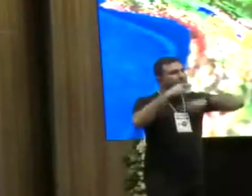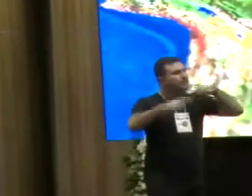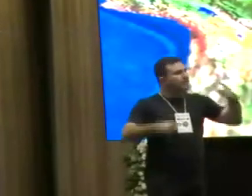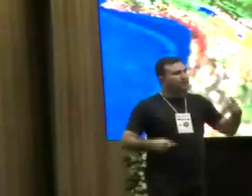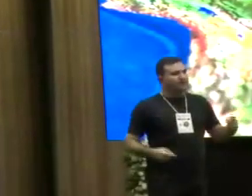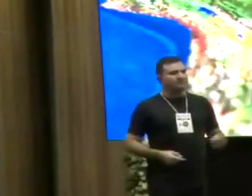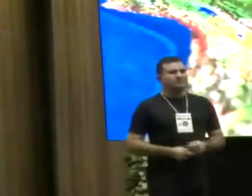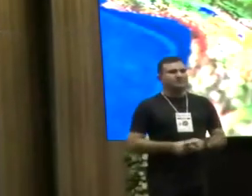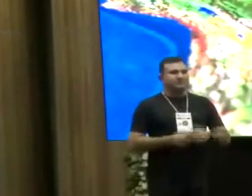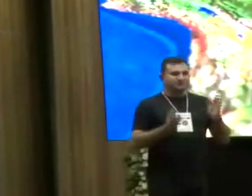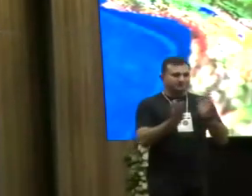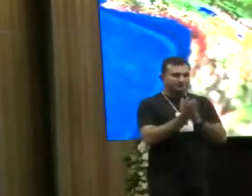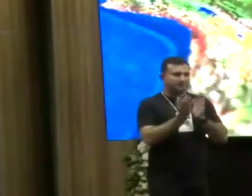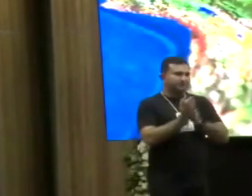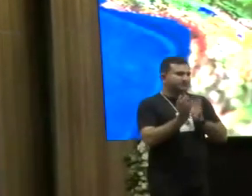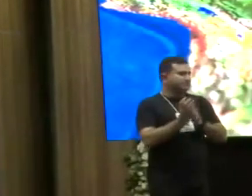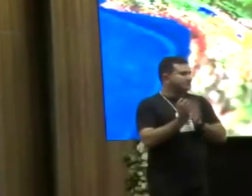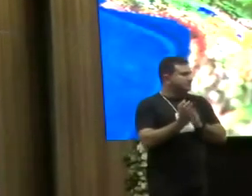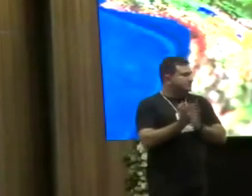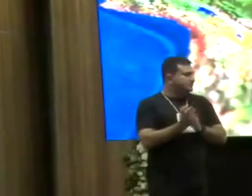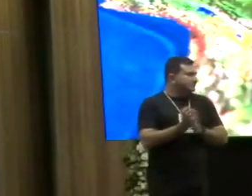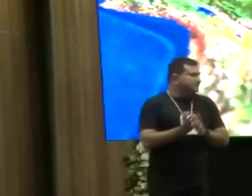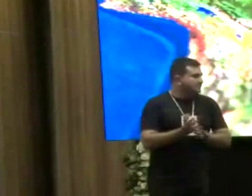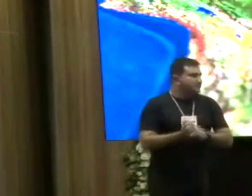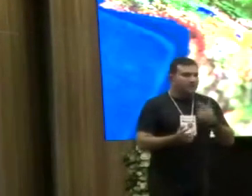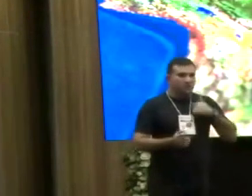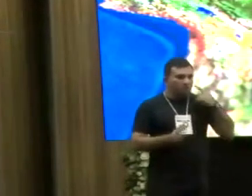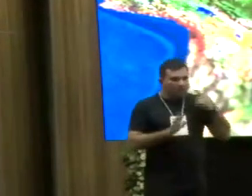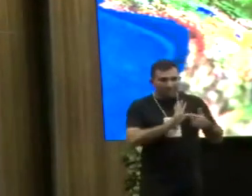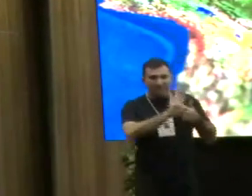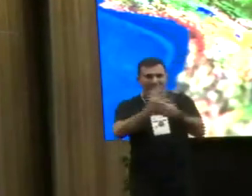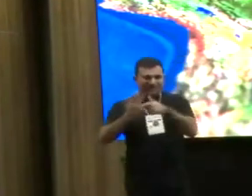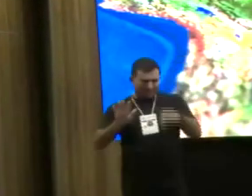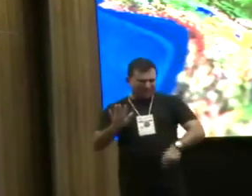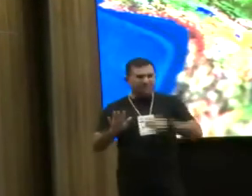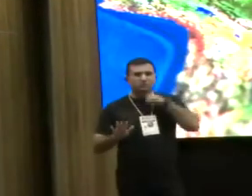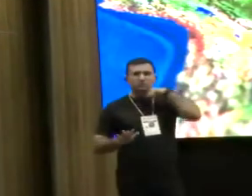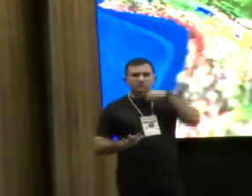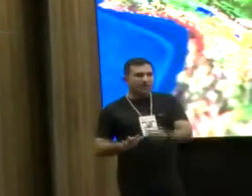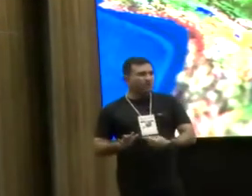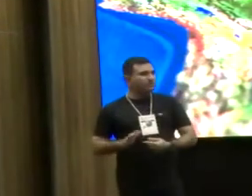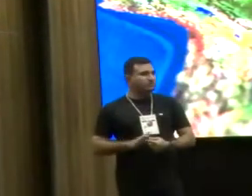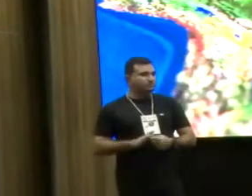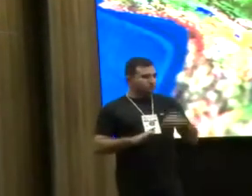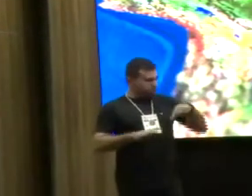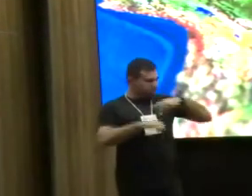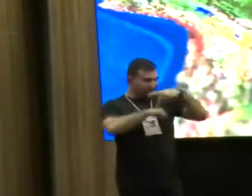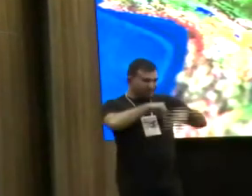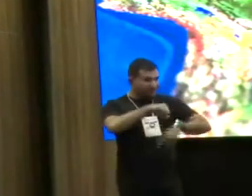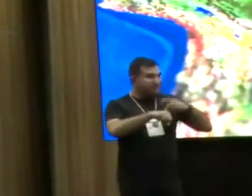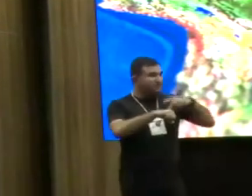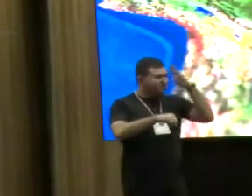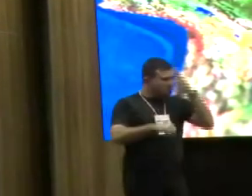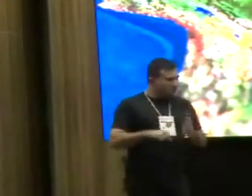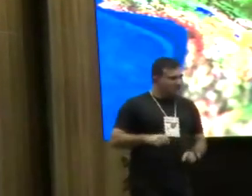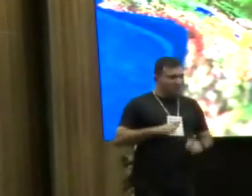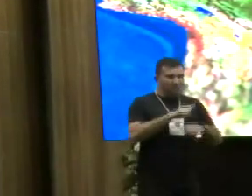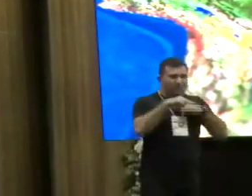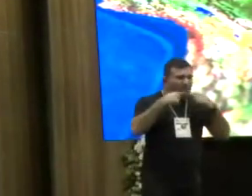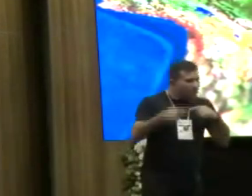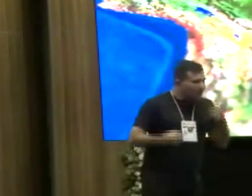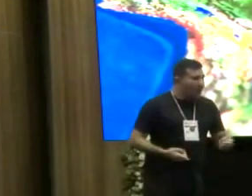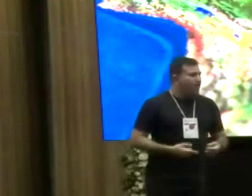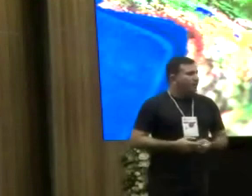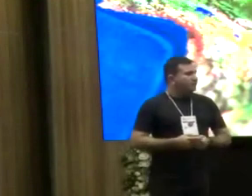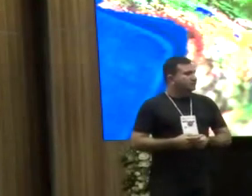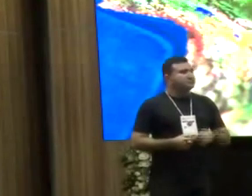certo. Eu não posso apresentar esse país como se